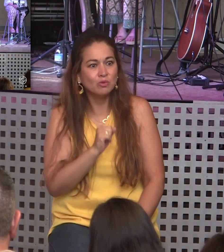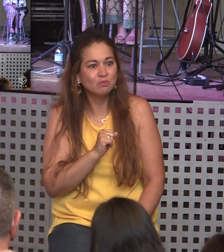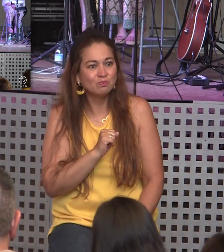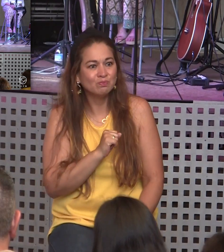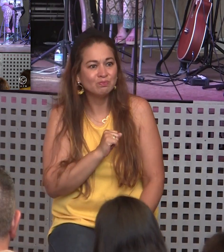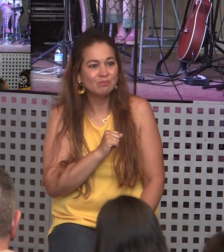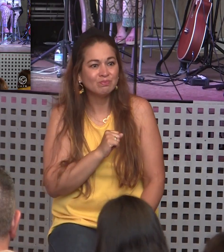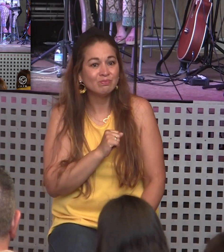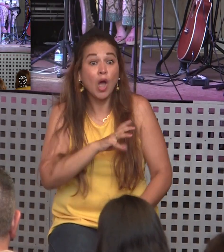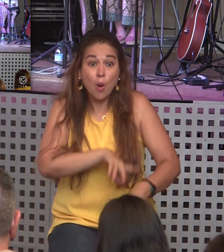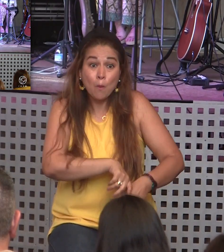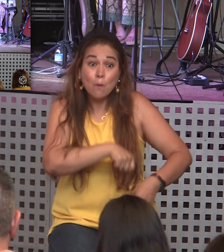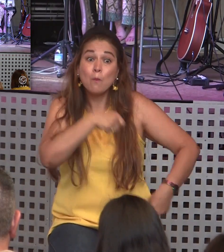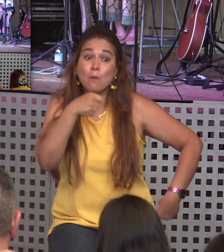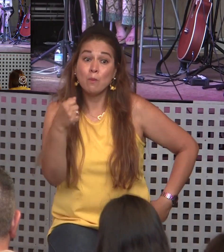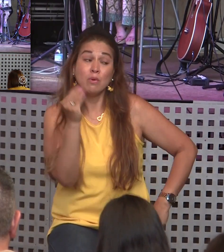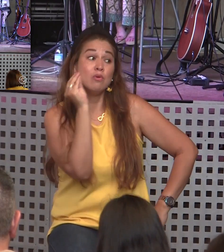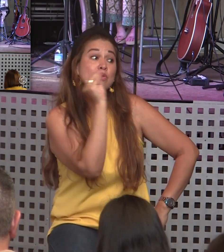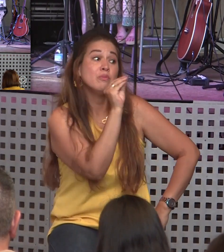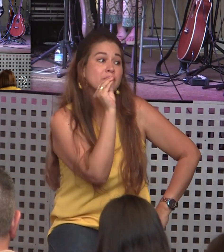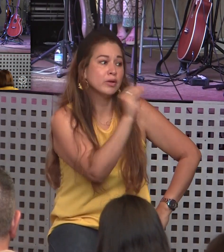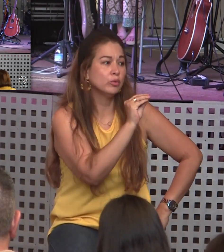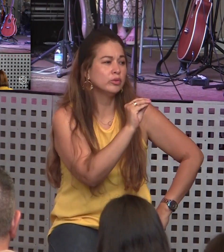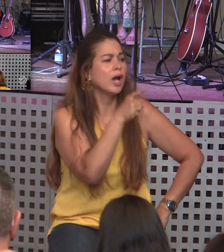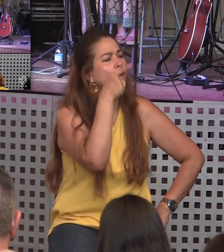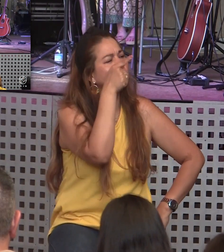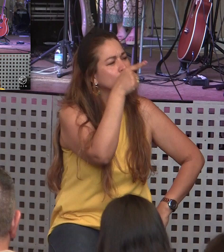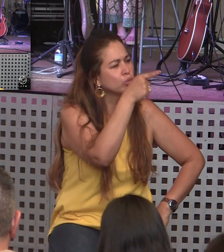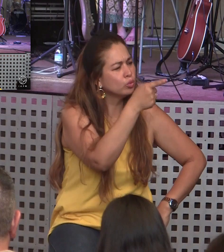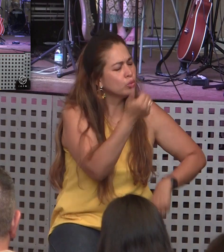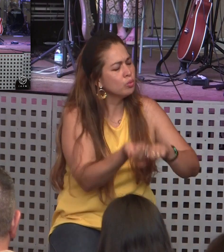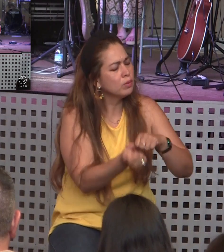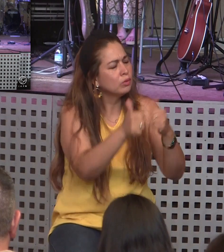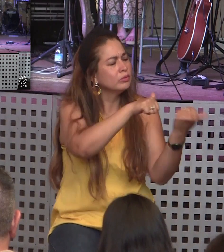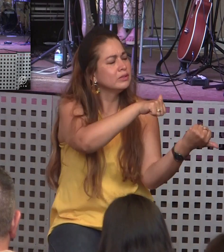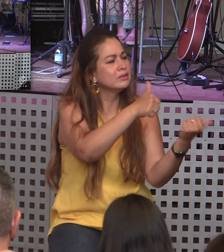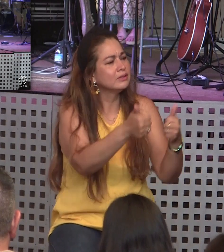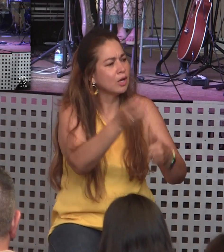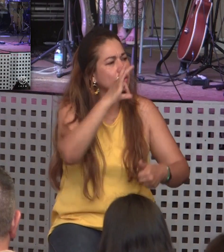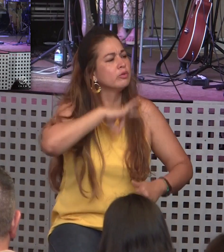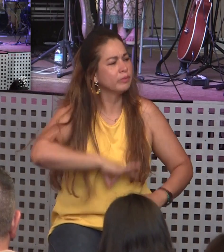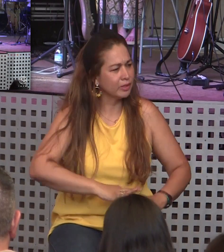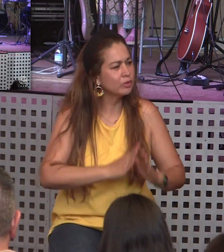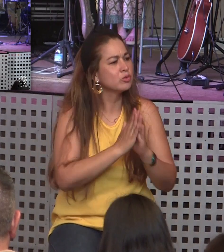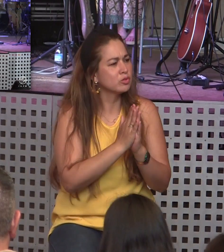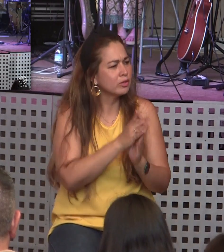En la era del Espíritu Santo, como debemos ver a las personas,